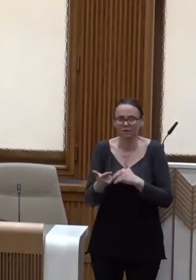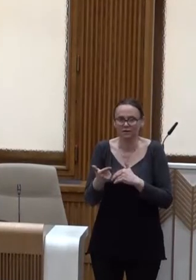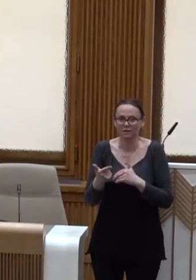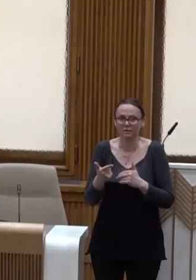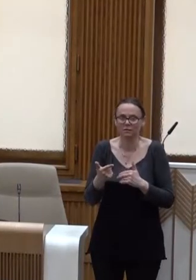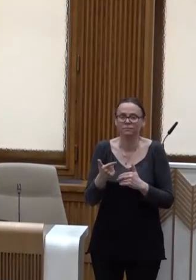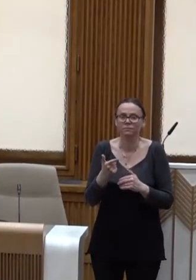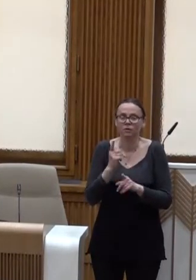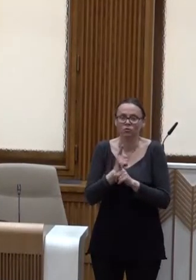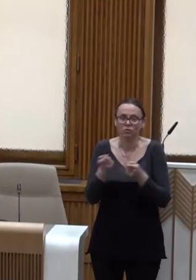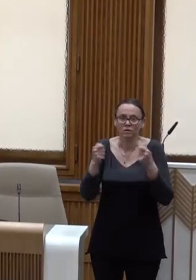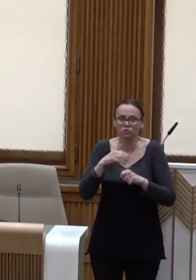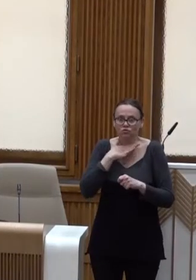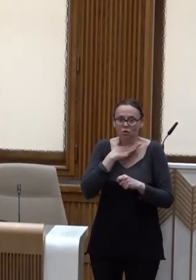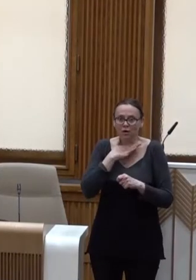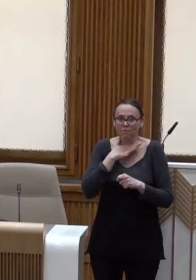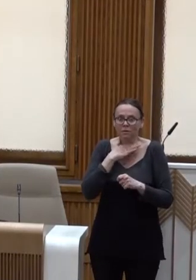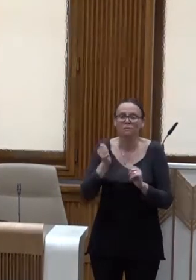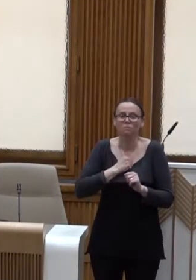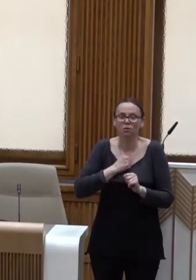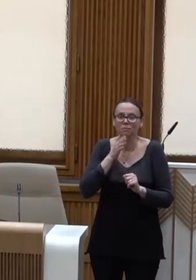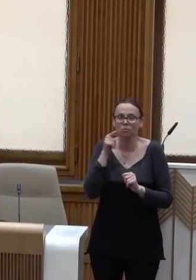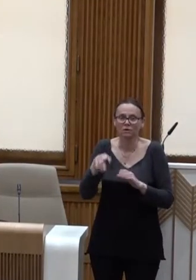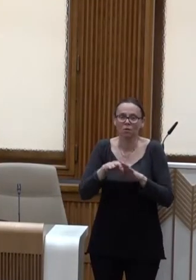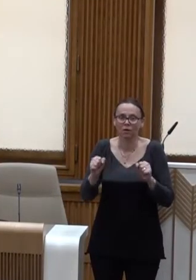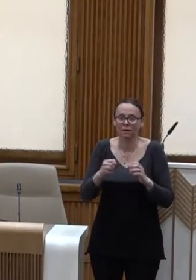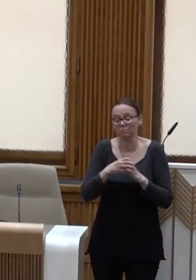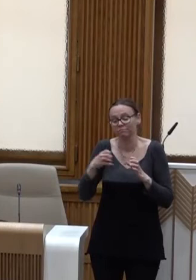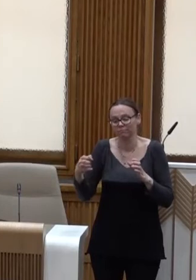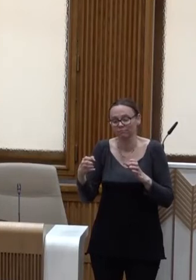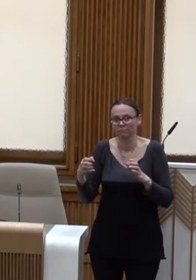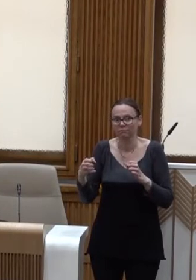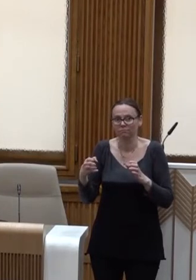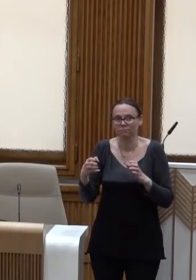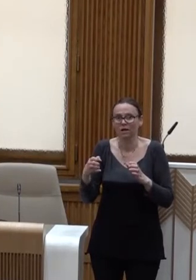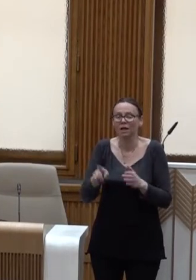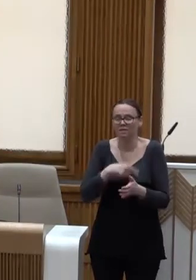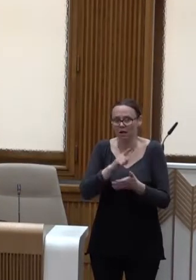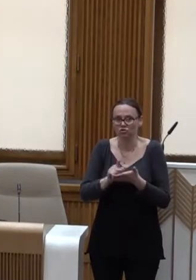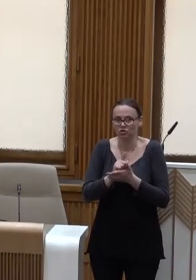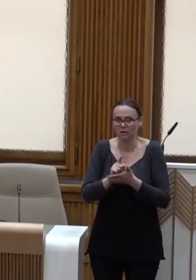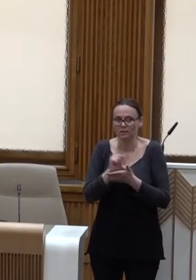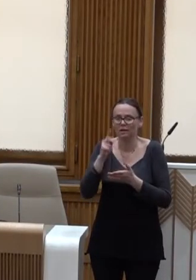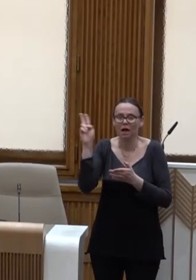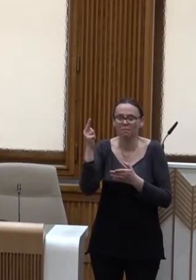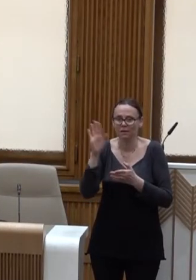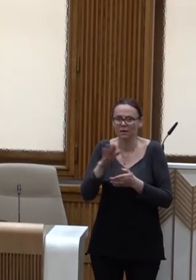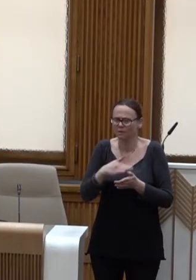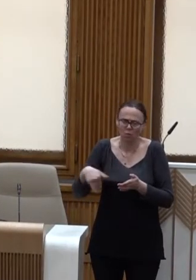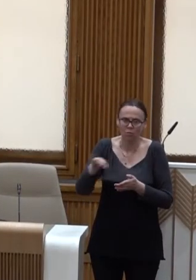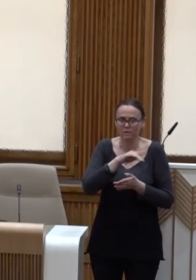zaprlo šole, se bojim, da bo ta ukrep trajal dalj časa in apeliram na vse tiste,